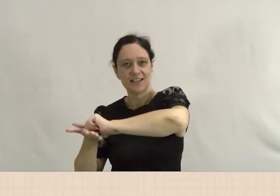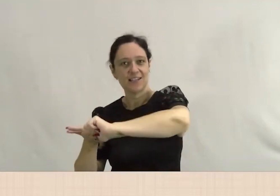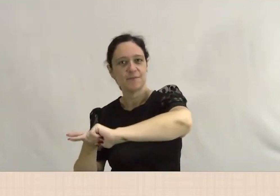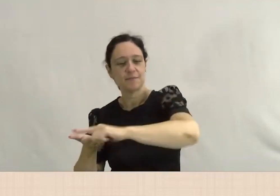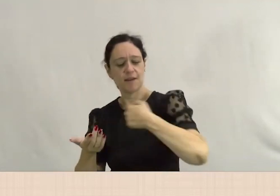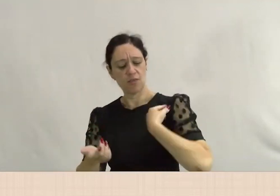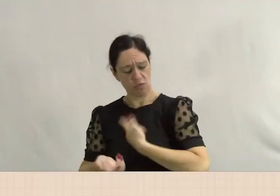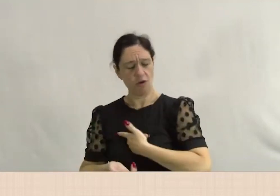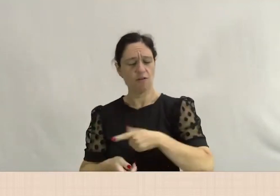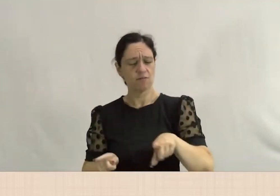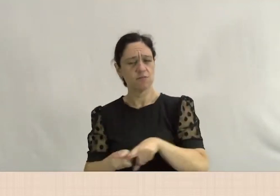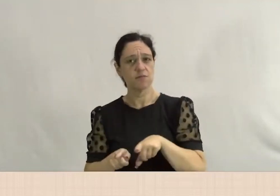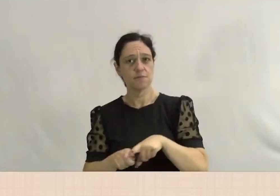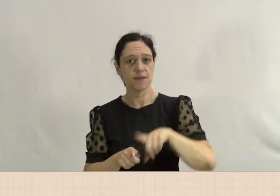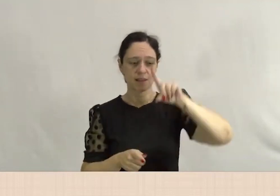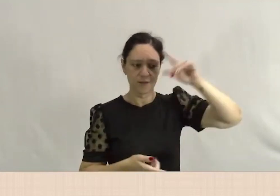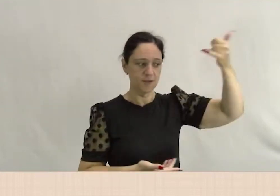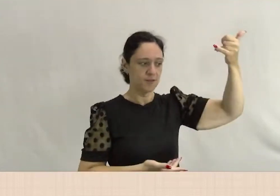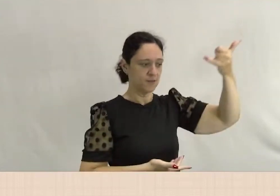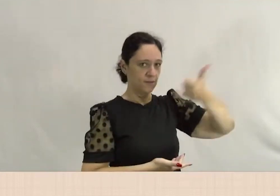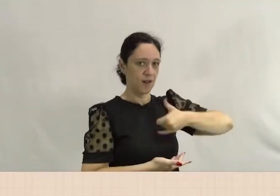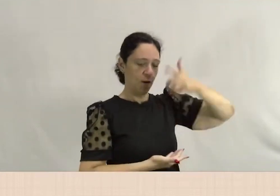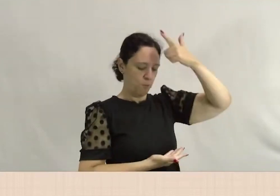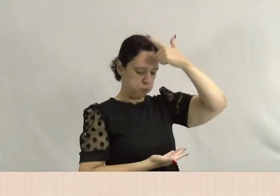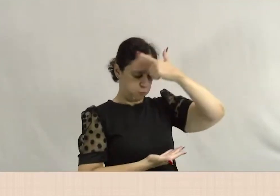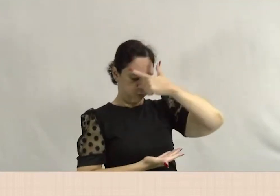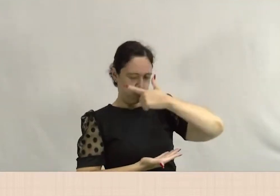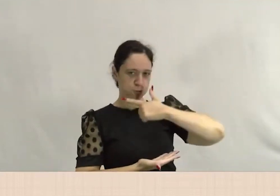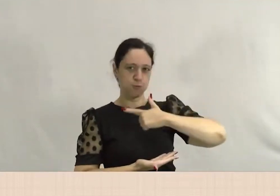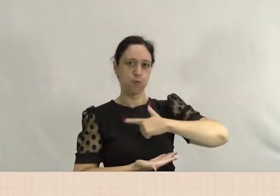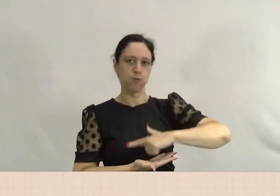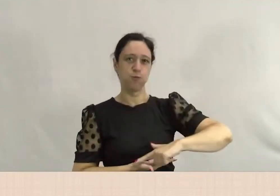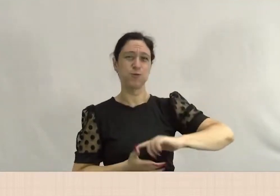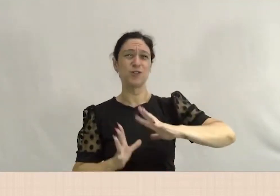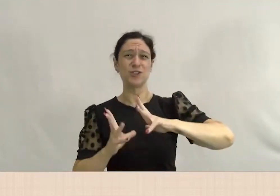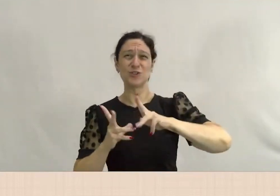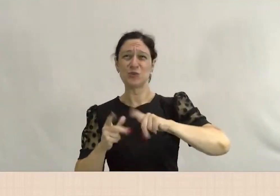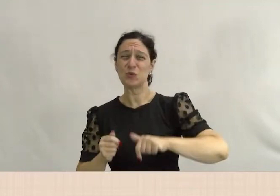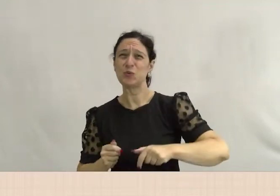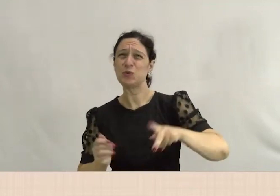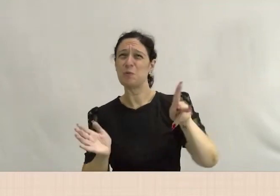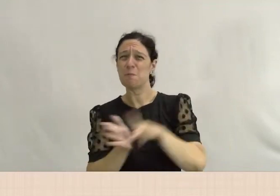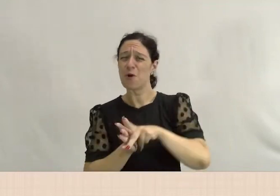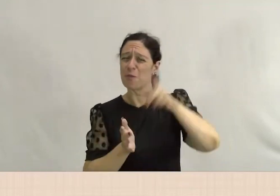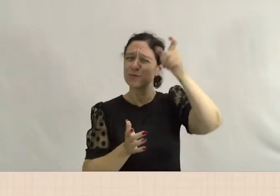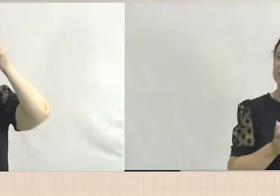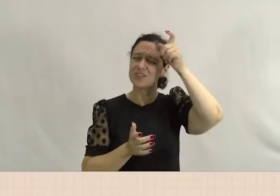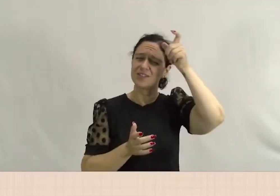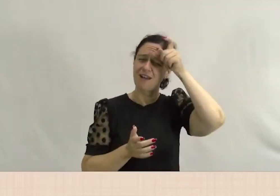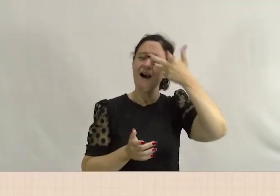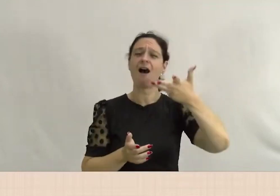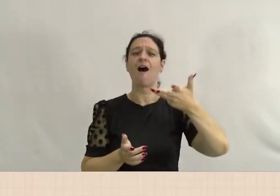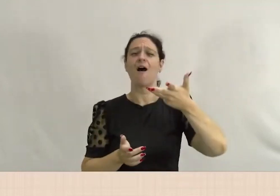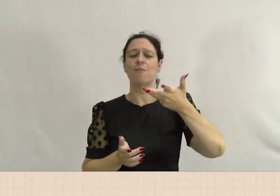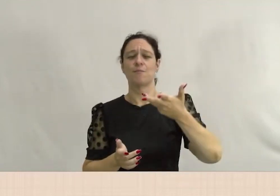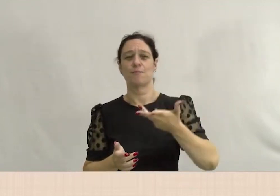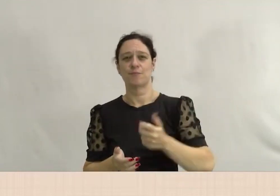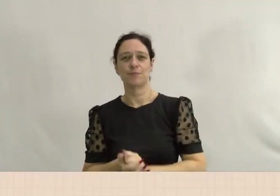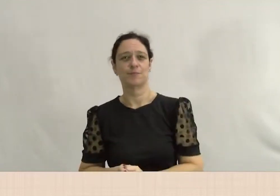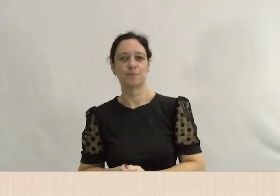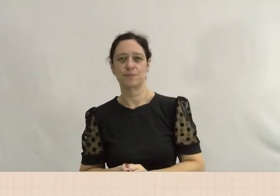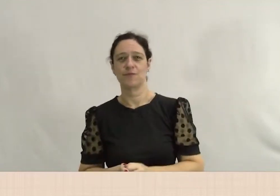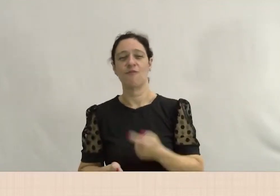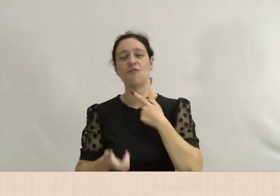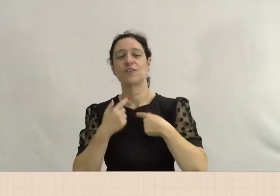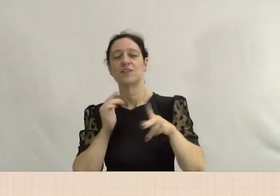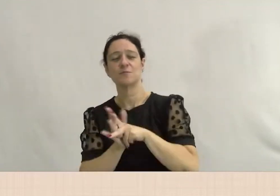de todos aqueles elementos que Satanás nos contaminou, do velho homem, Ele está o quê? Enchendo-nos com a realidade de Deus a